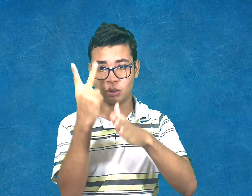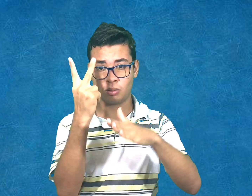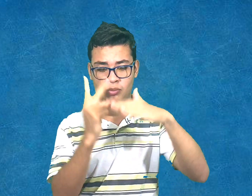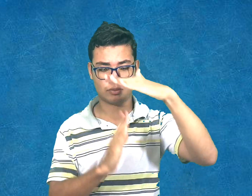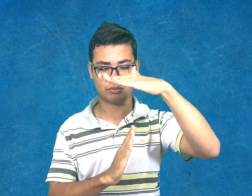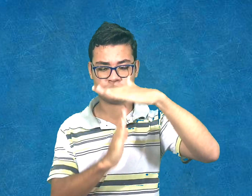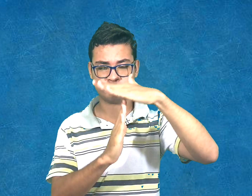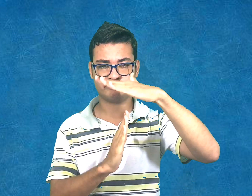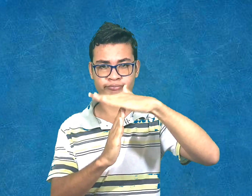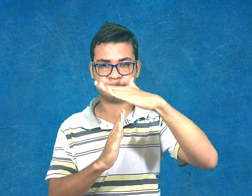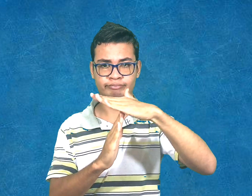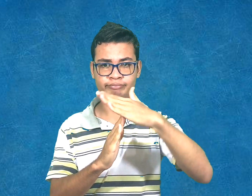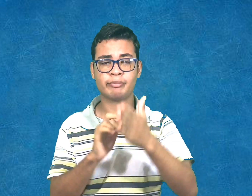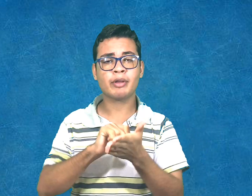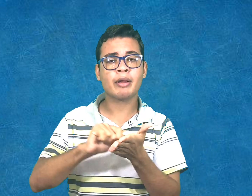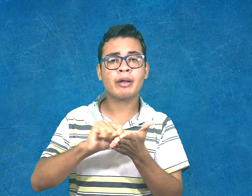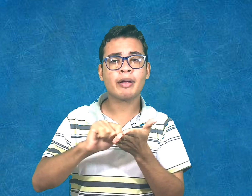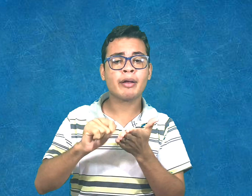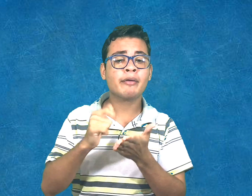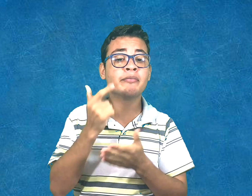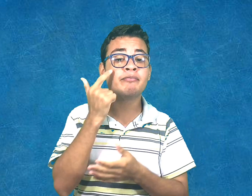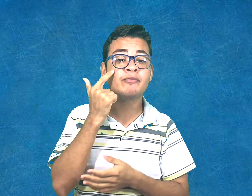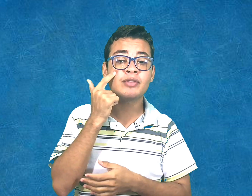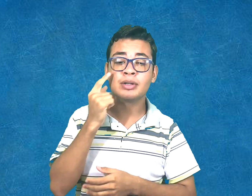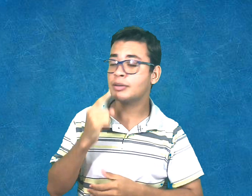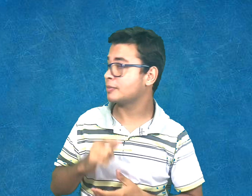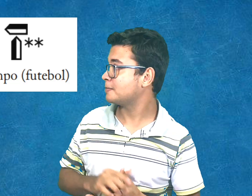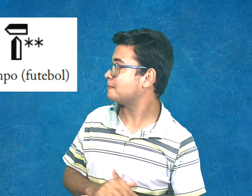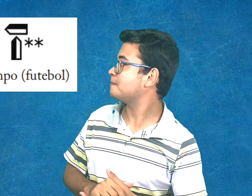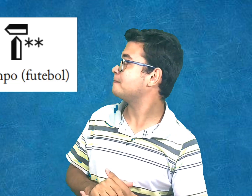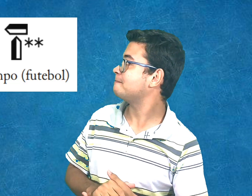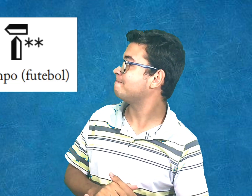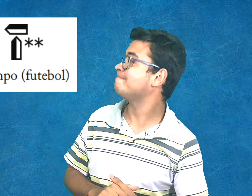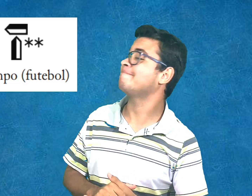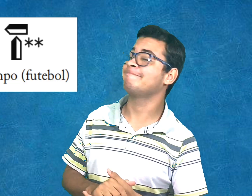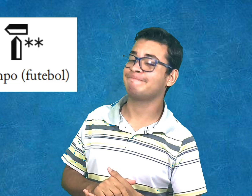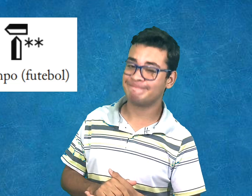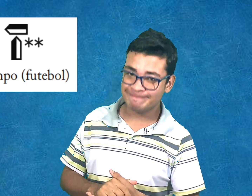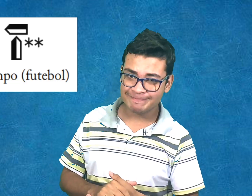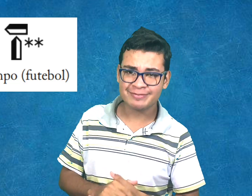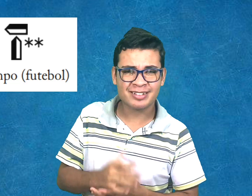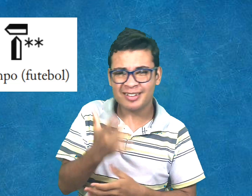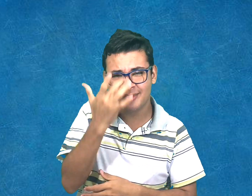Então, olha só como que eu escreveria. Fácil, não é mesmo?